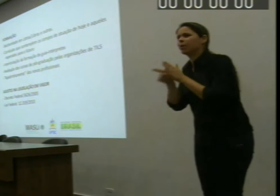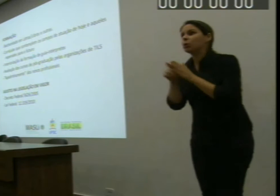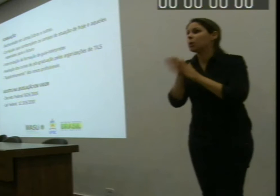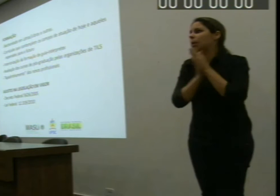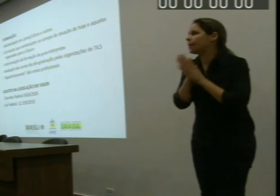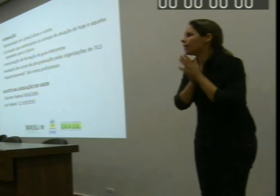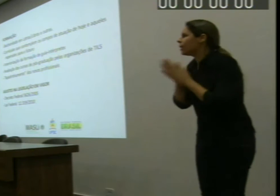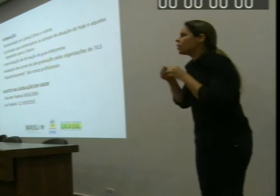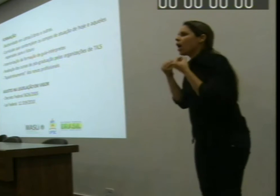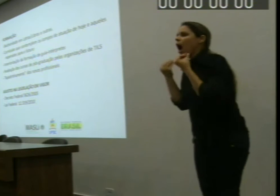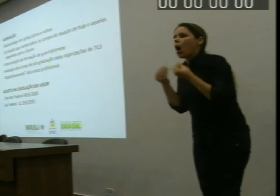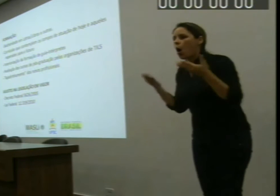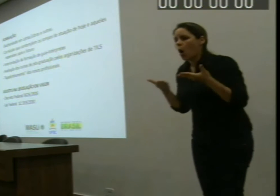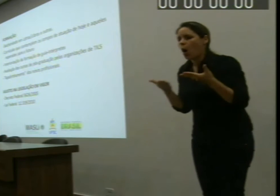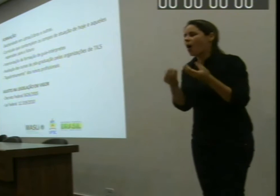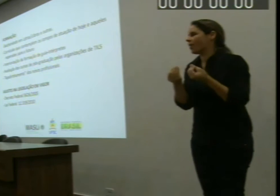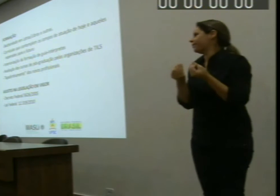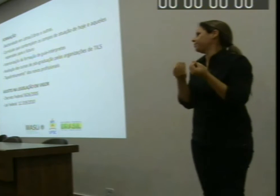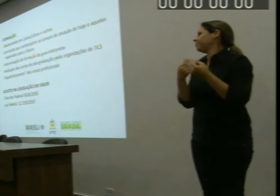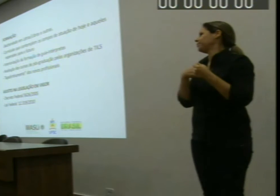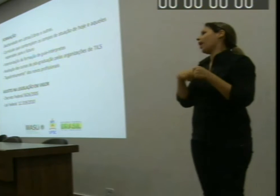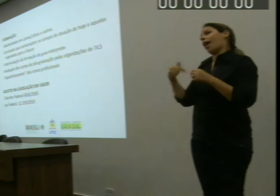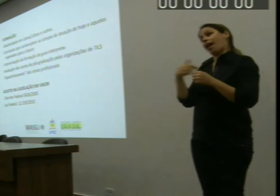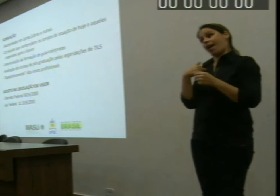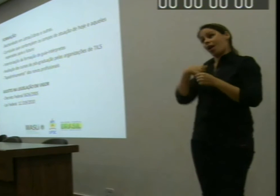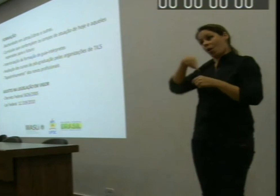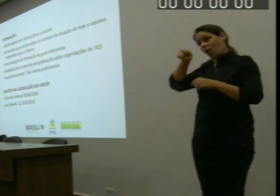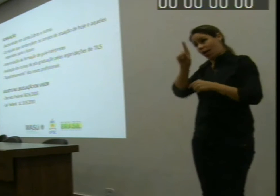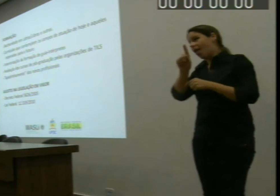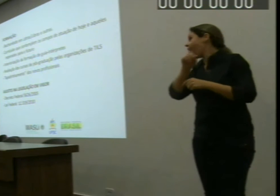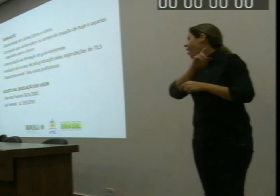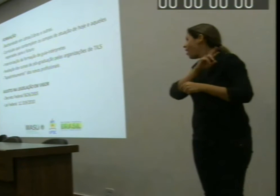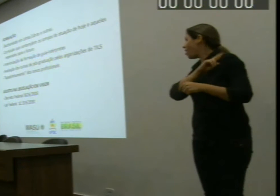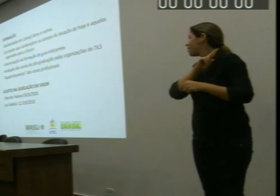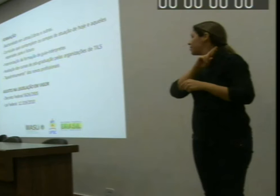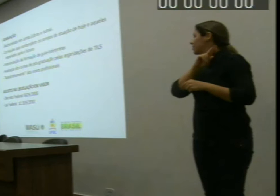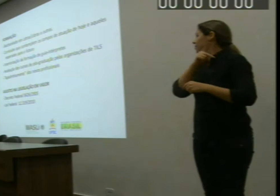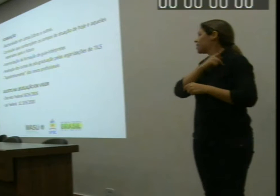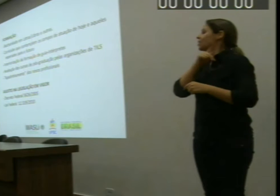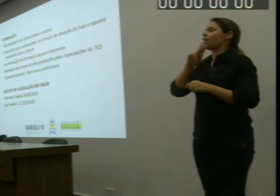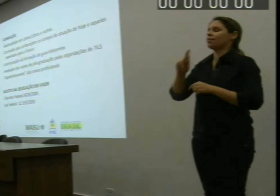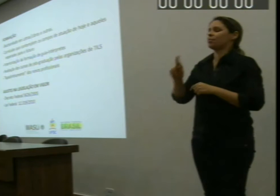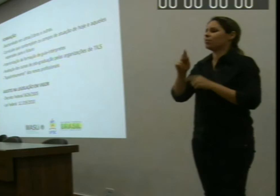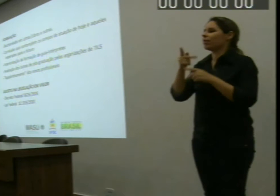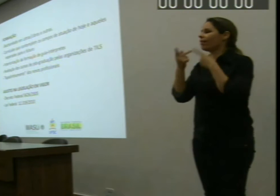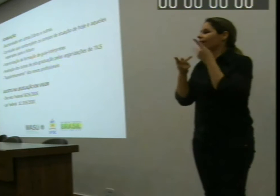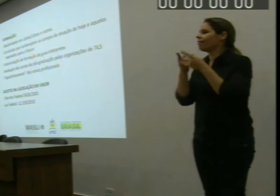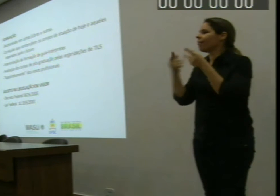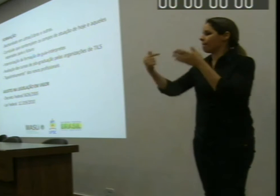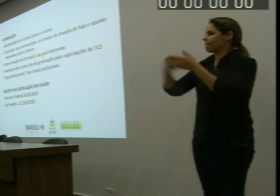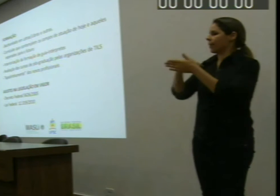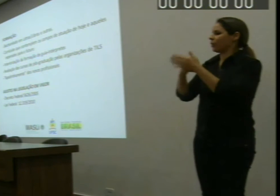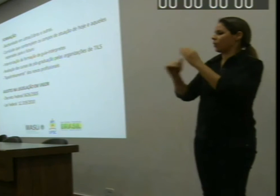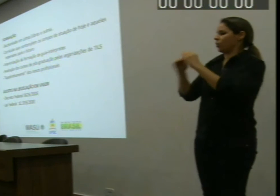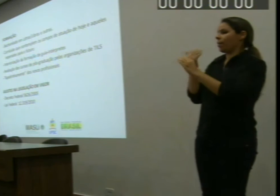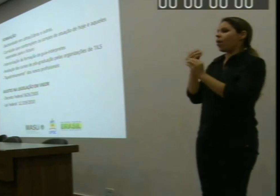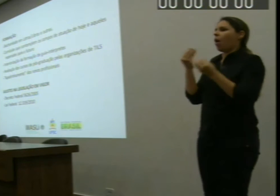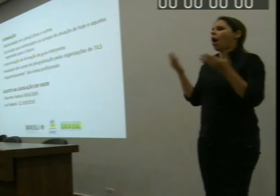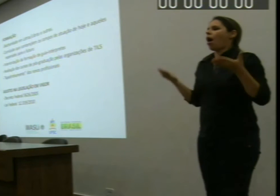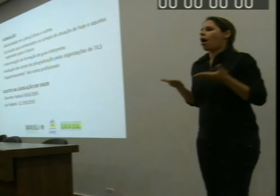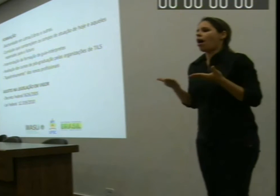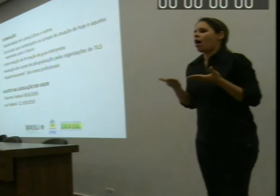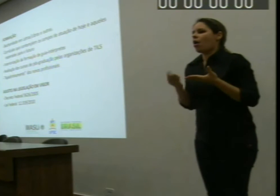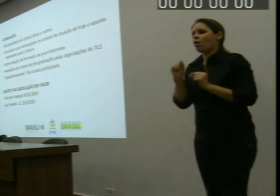na presidência da república recebi esses dias uma uma um e-mail que perguntava e agora o que que vai acontecer com com o